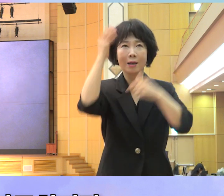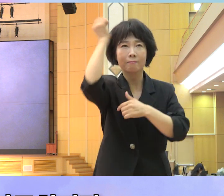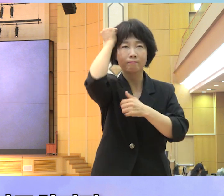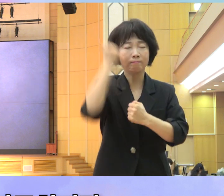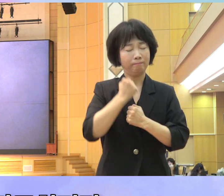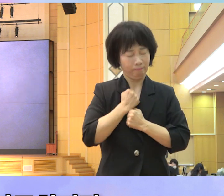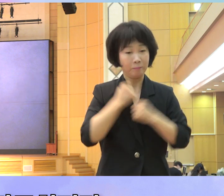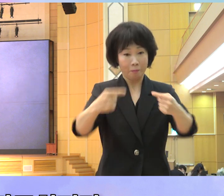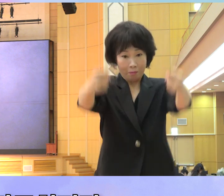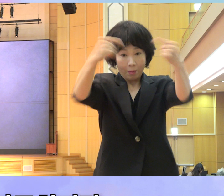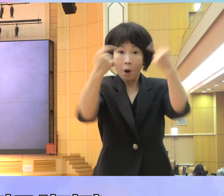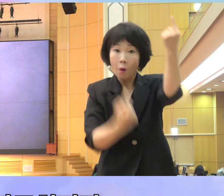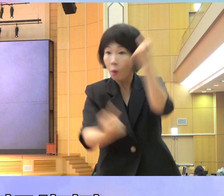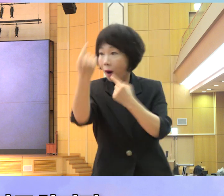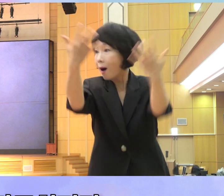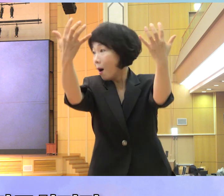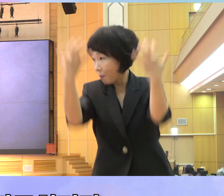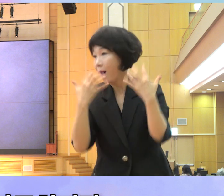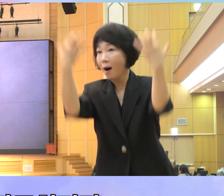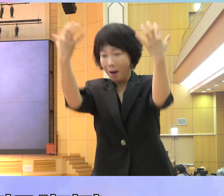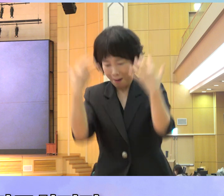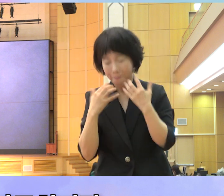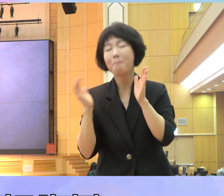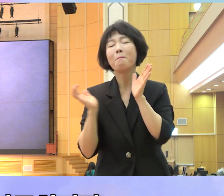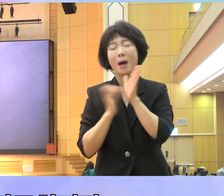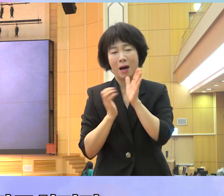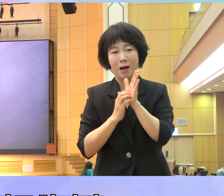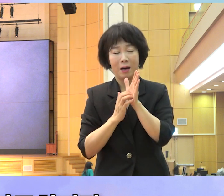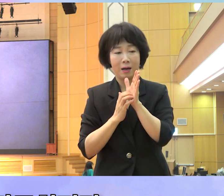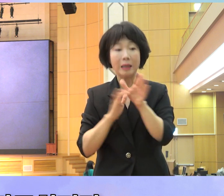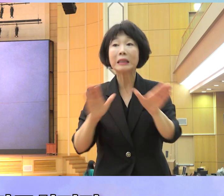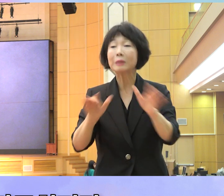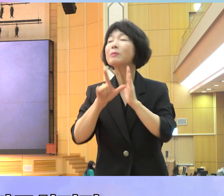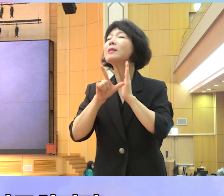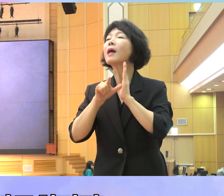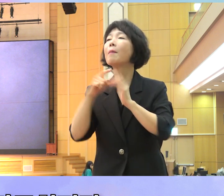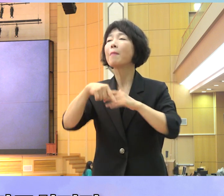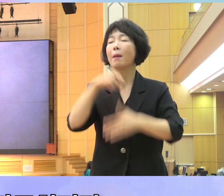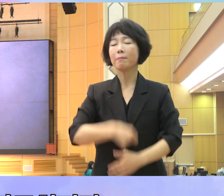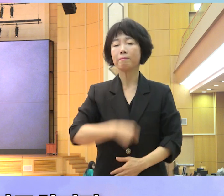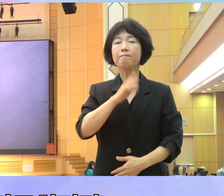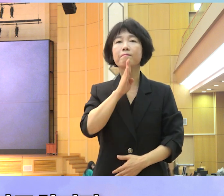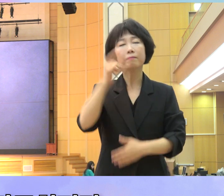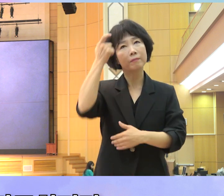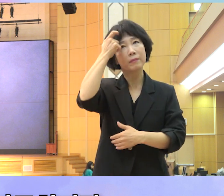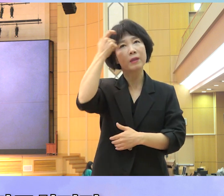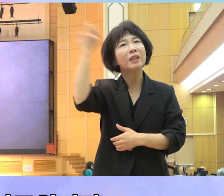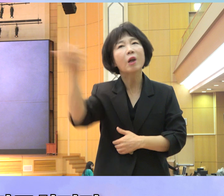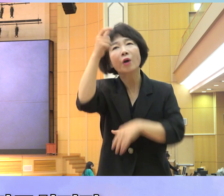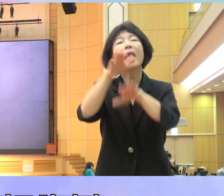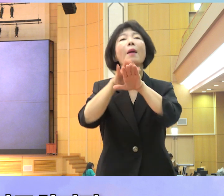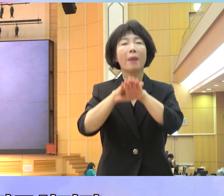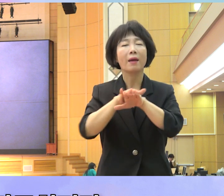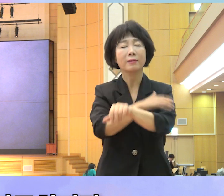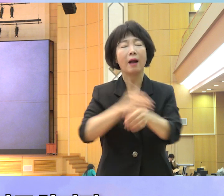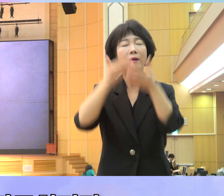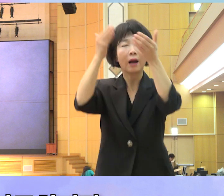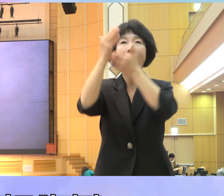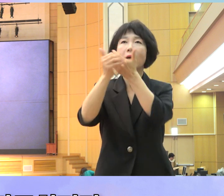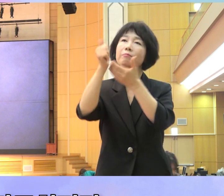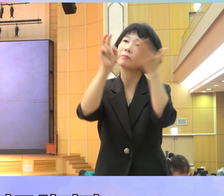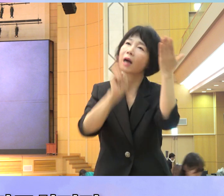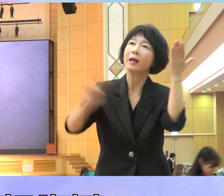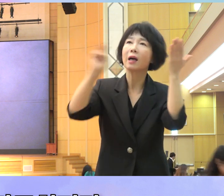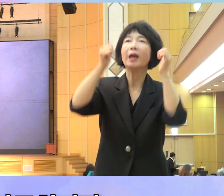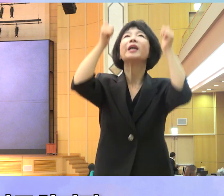맞이하여 하나님 전에 나와 주셔서 이 시간 신령과 진정으로 예배하며 하나님을